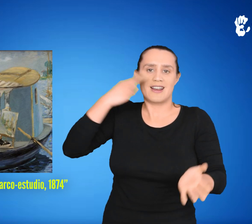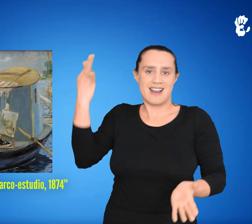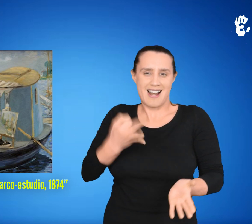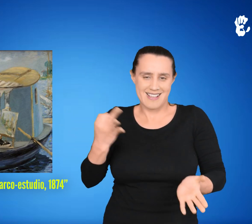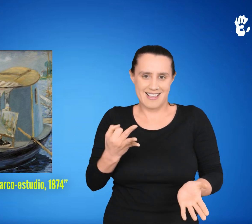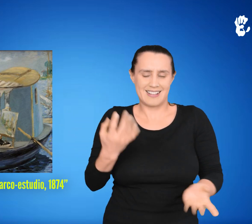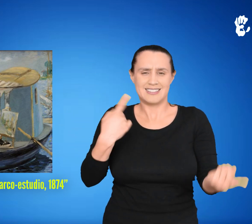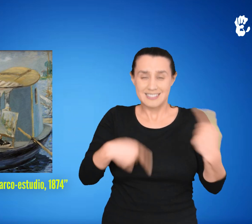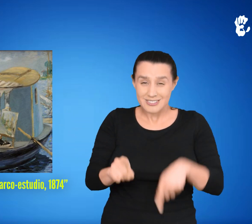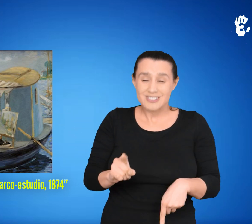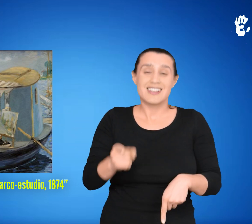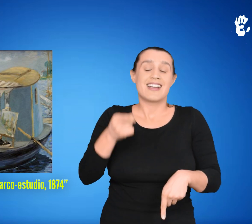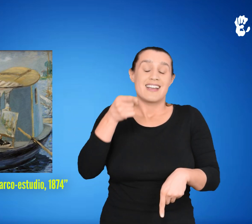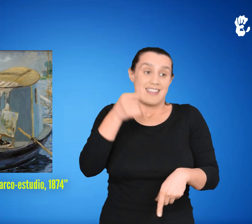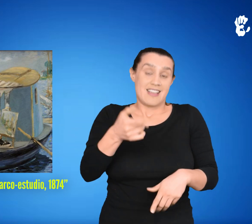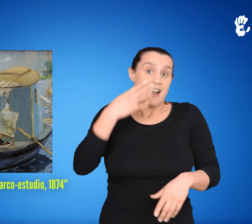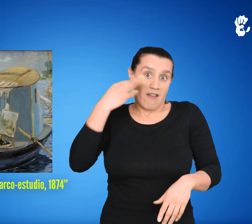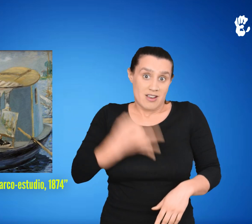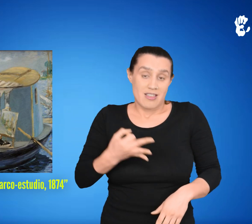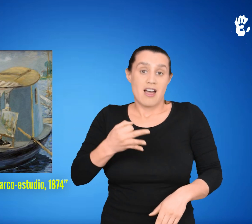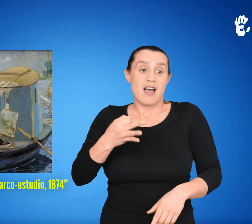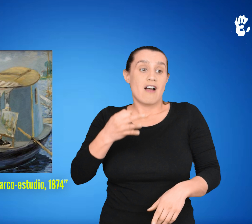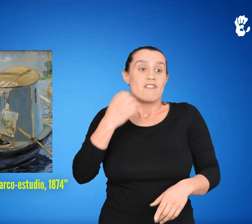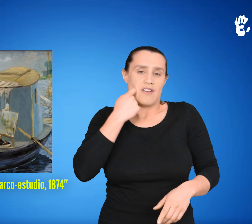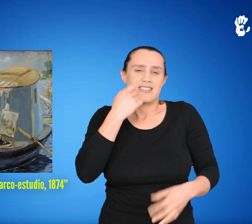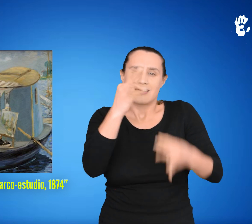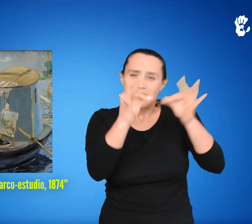atolondrada disposición la que enfureció a los